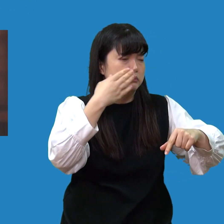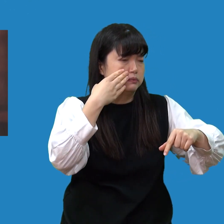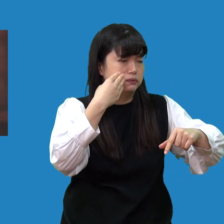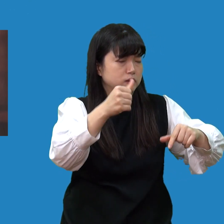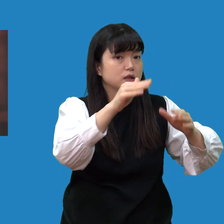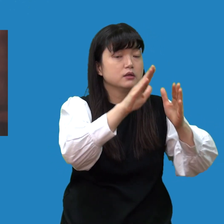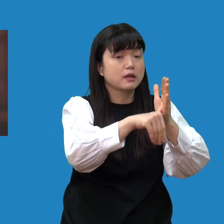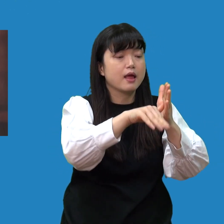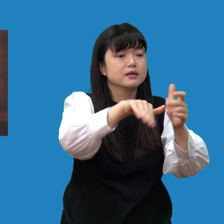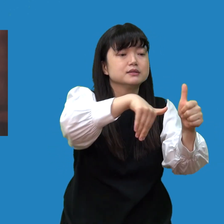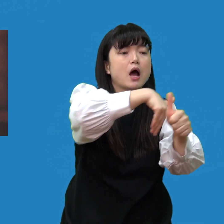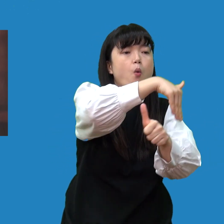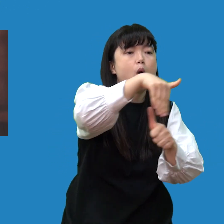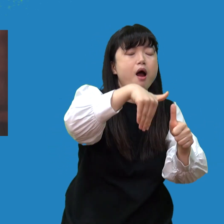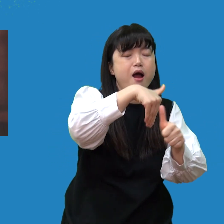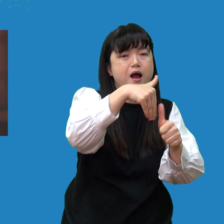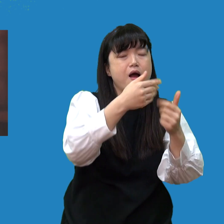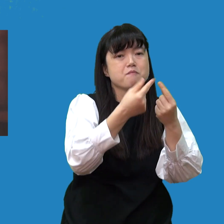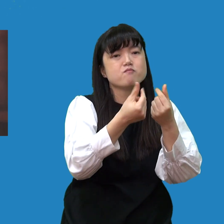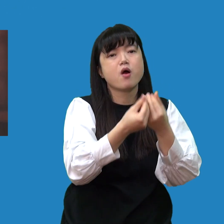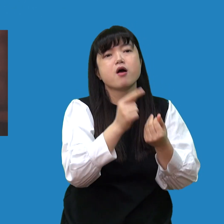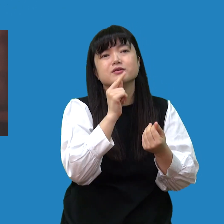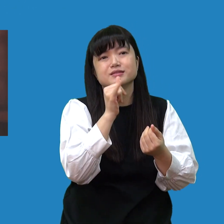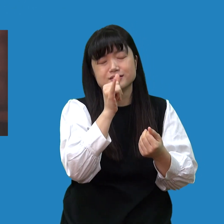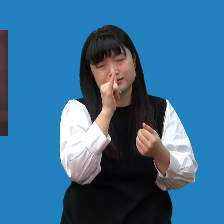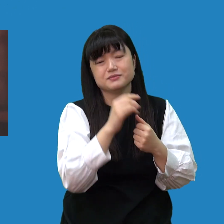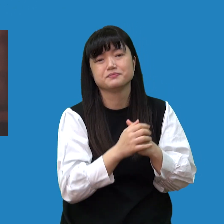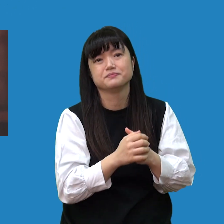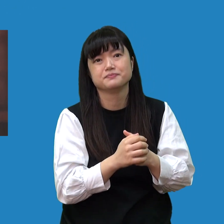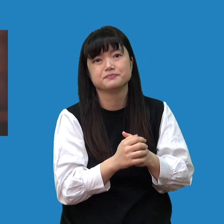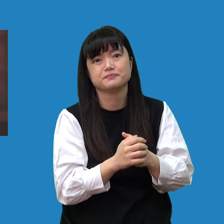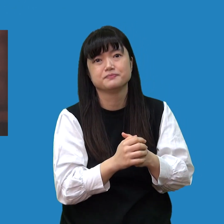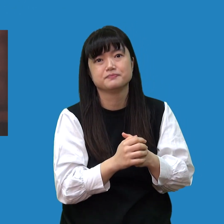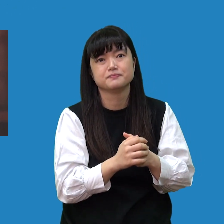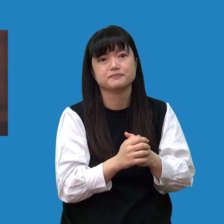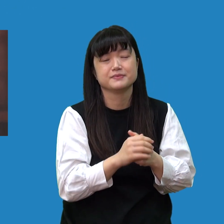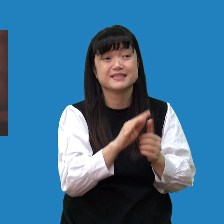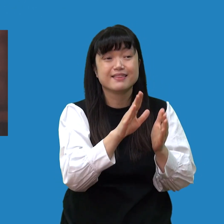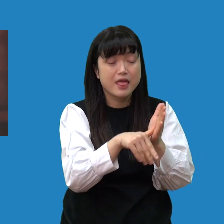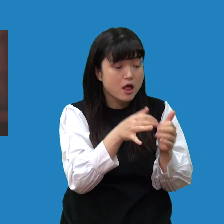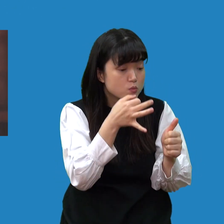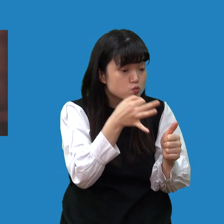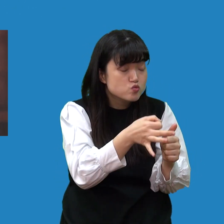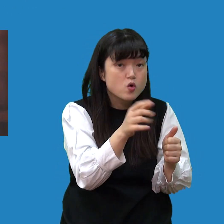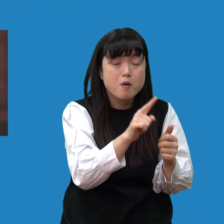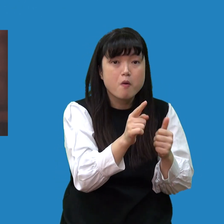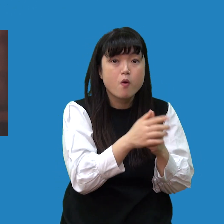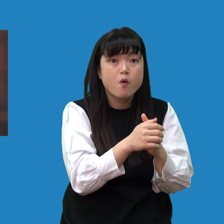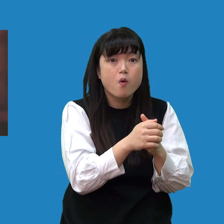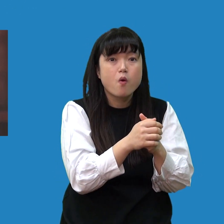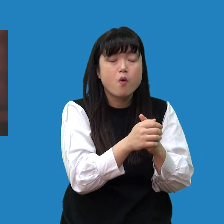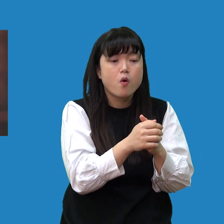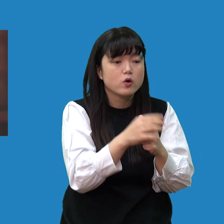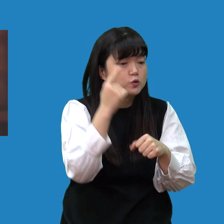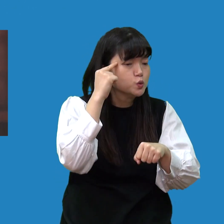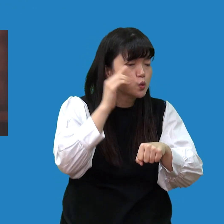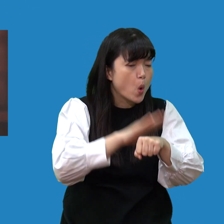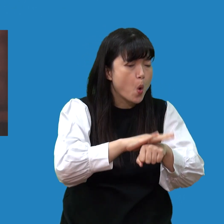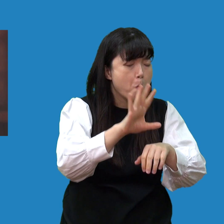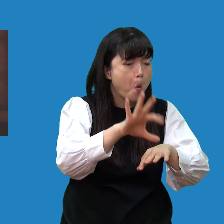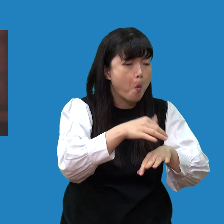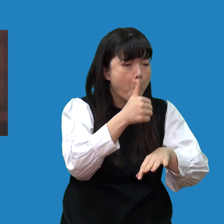상황을 묘사해 주시고 있습니다. 이 때를 가리켜 우리는